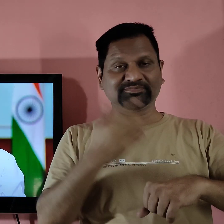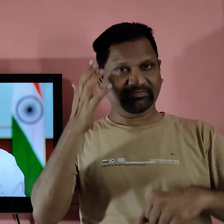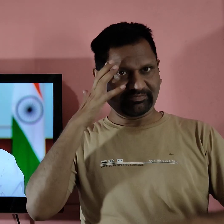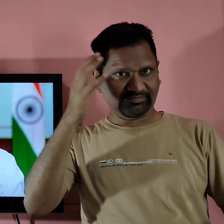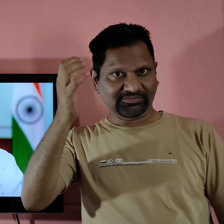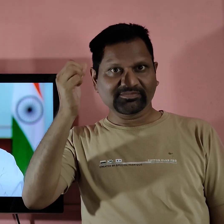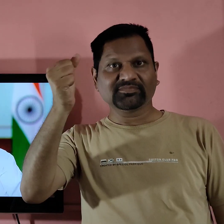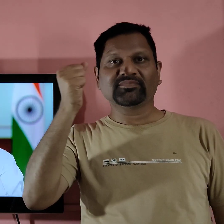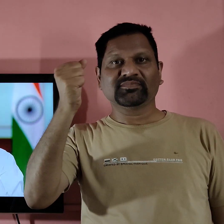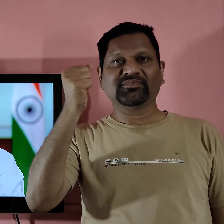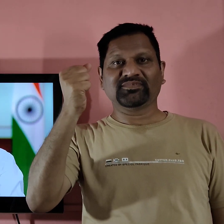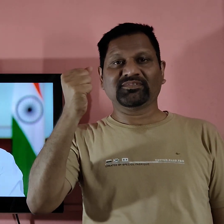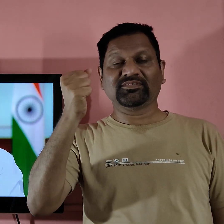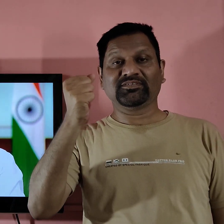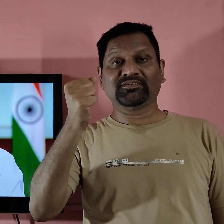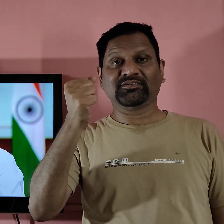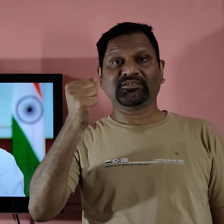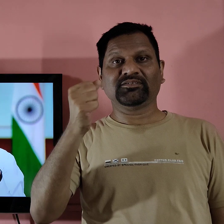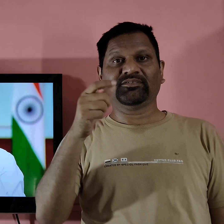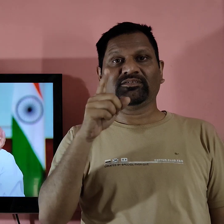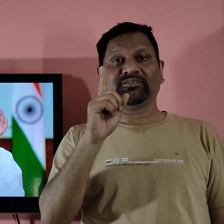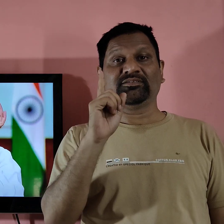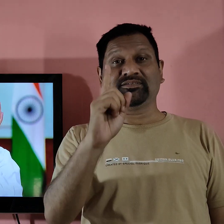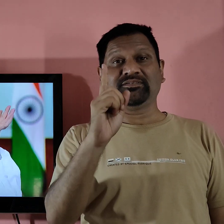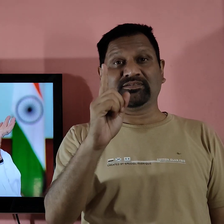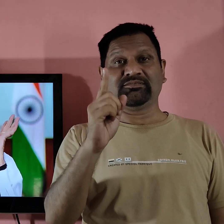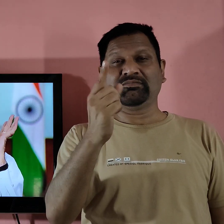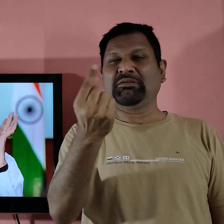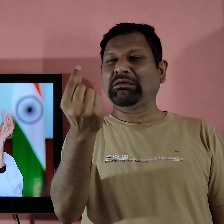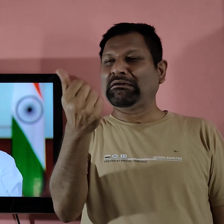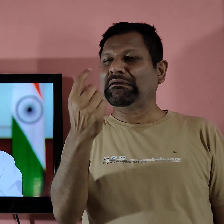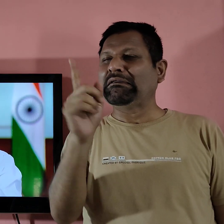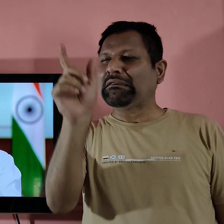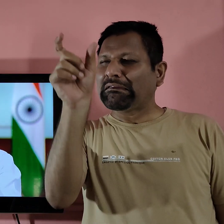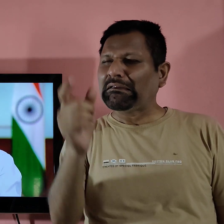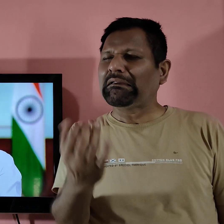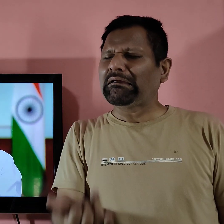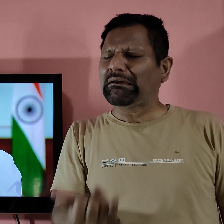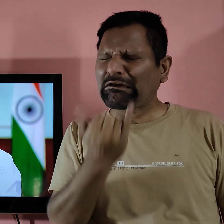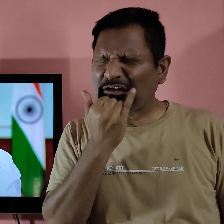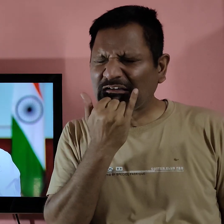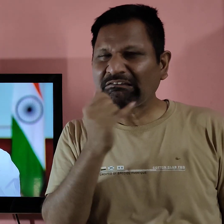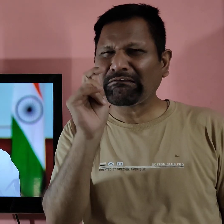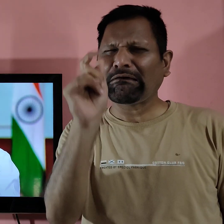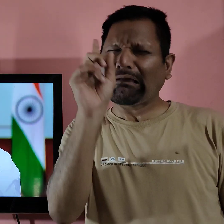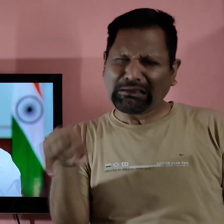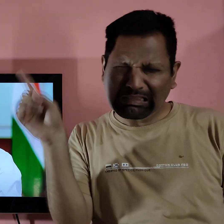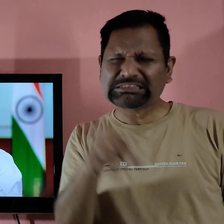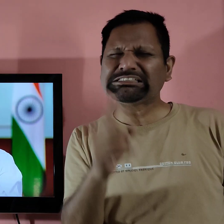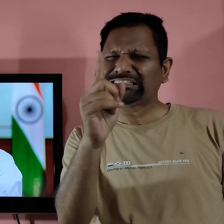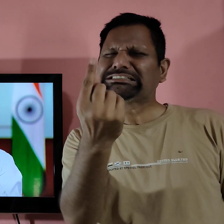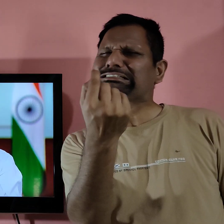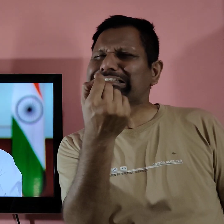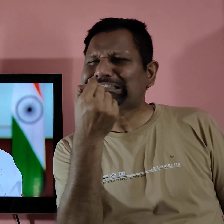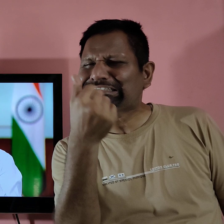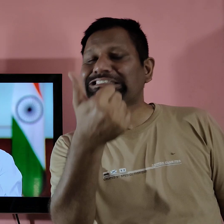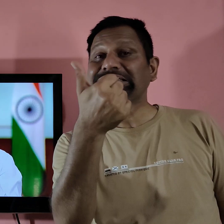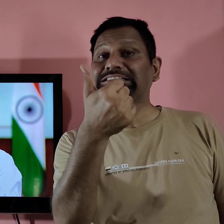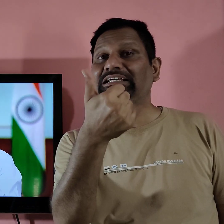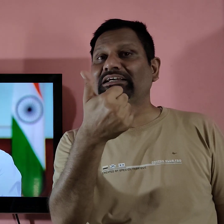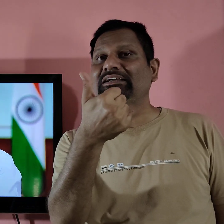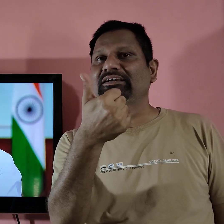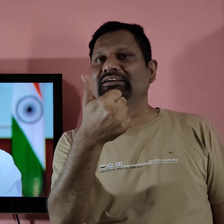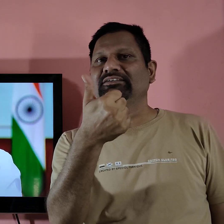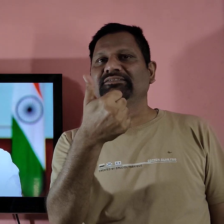है कि किसी एक की भी लापरवाही, एक की भी